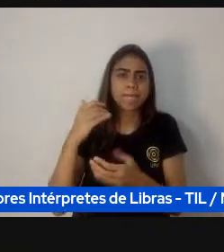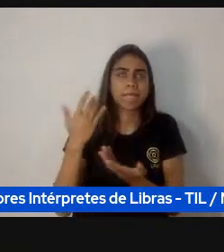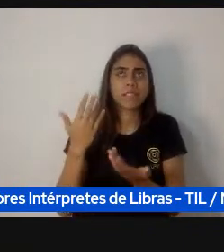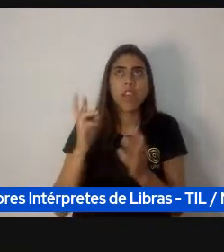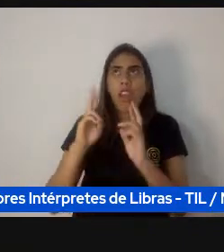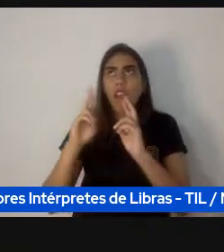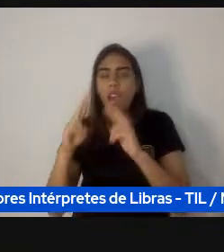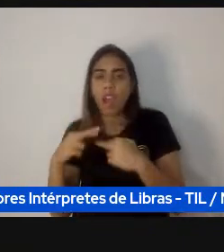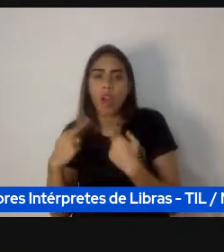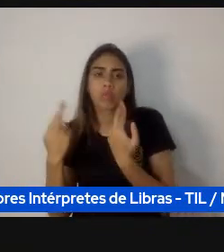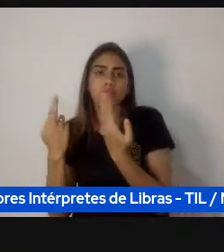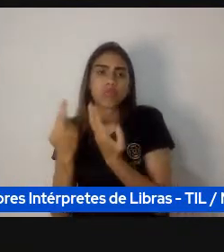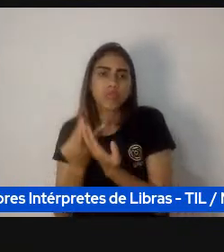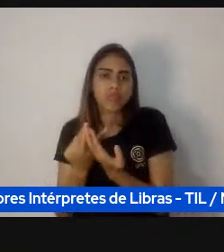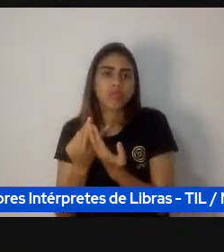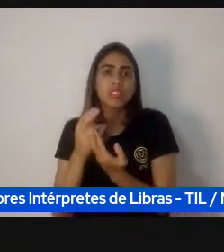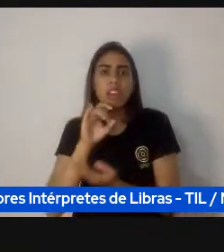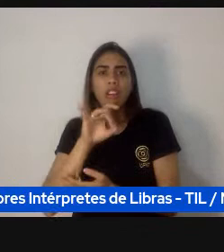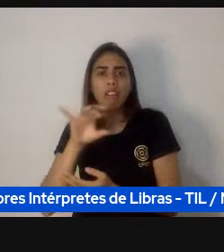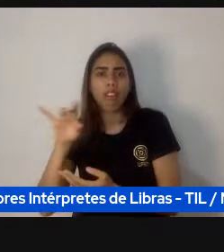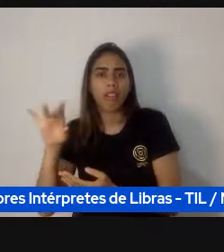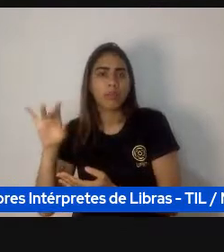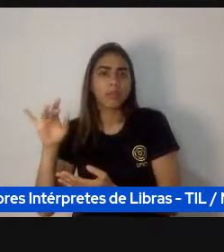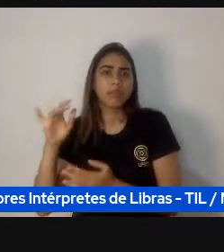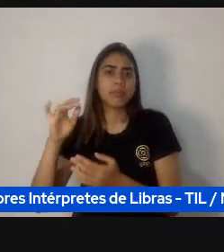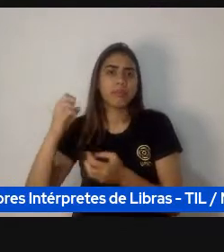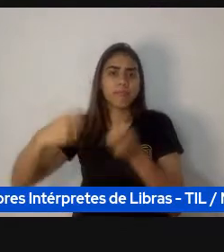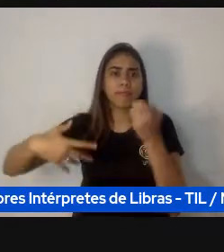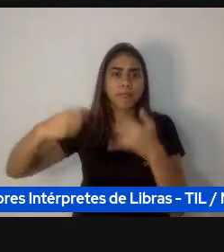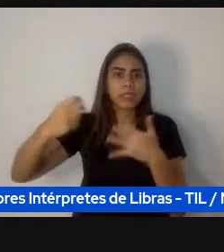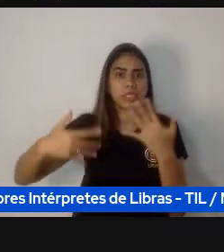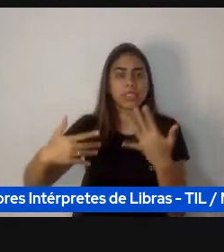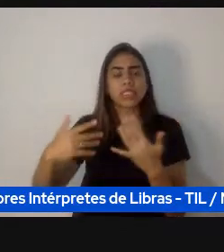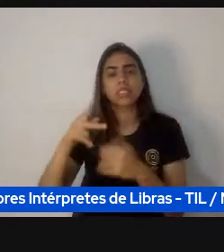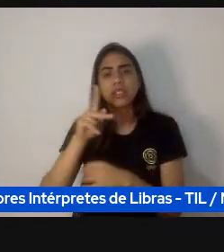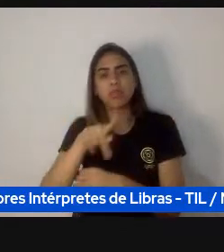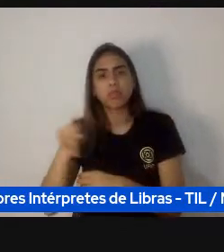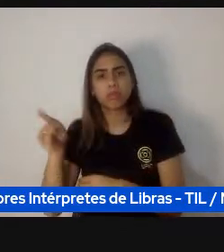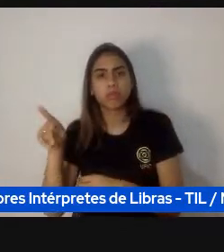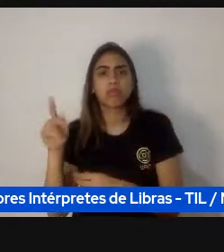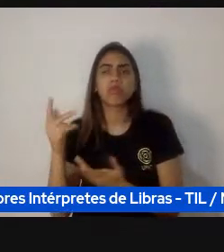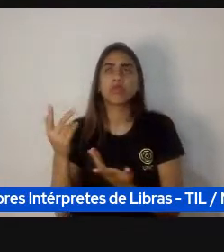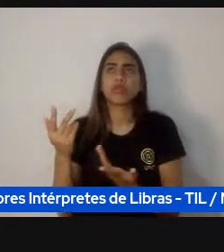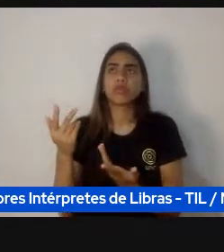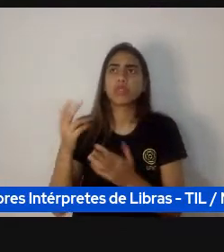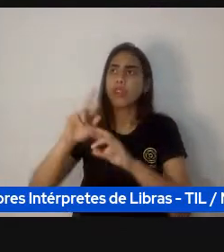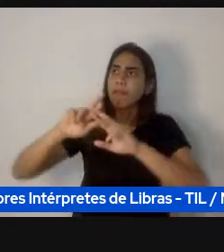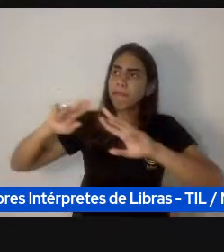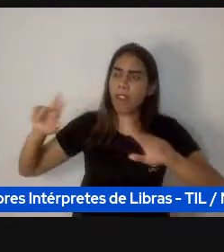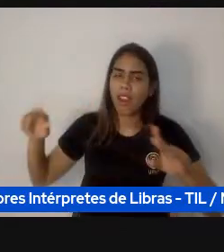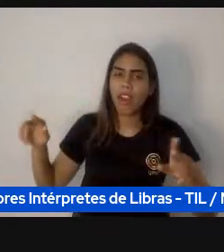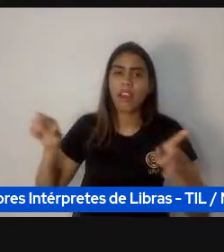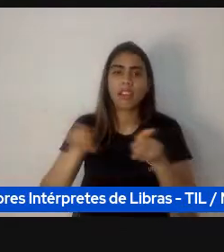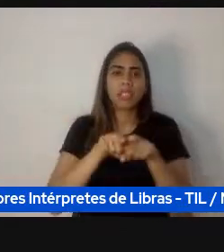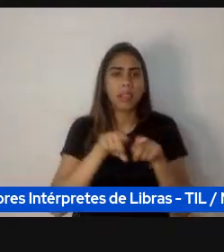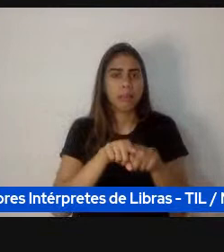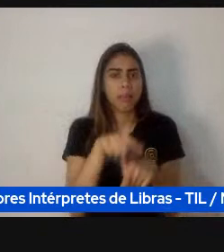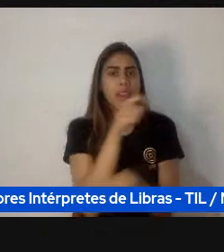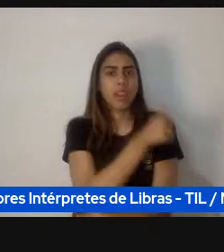que estiveram junto com a gente, quanto dos estudantes PCDs, né, que participaram das nossas primeiras rodas de